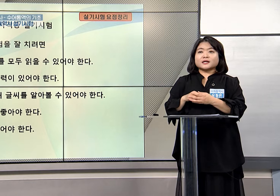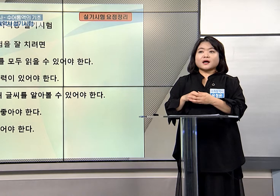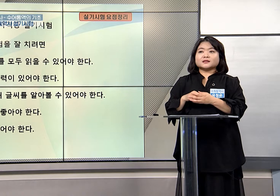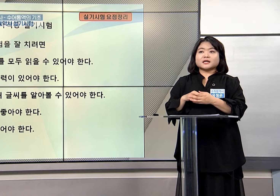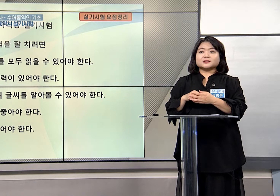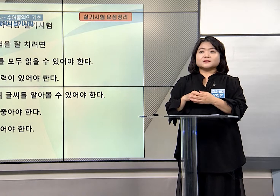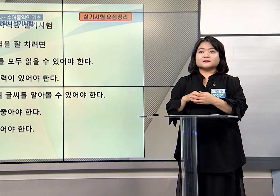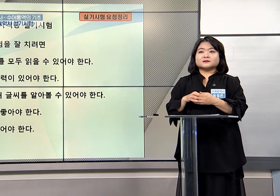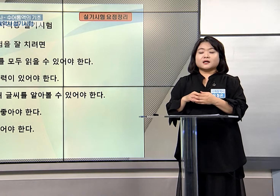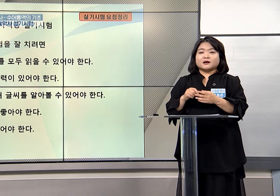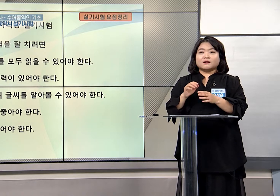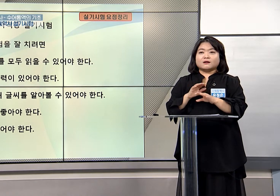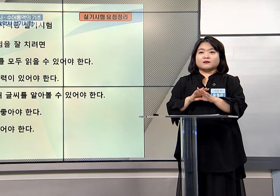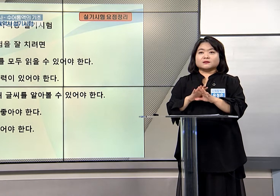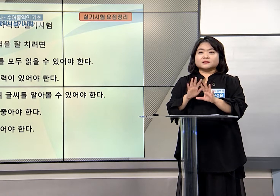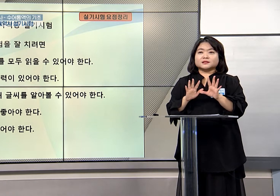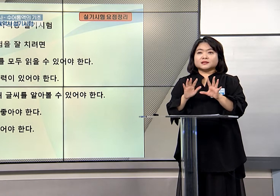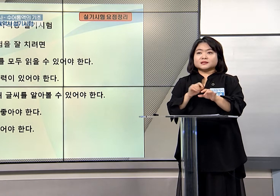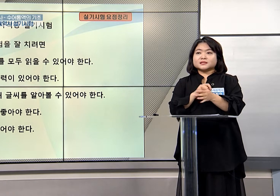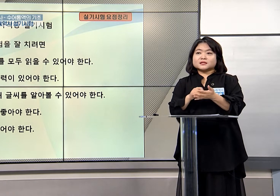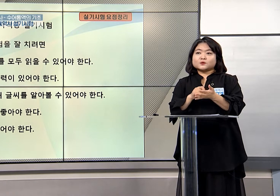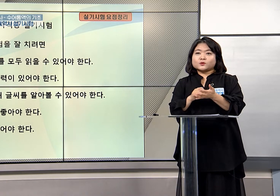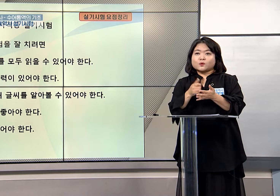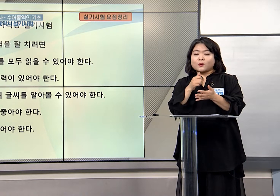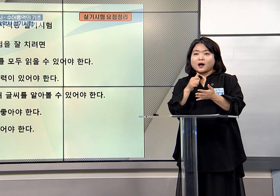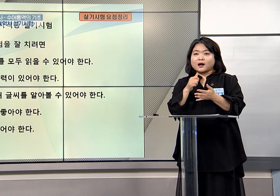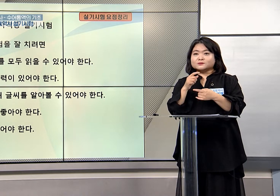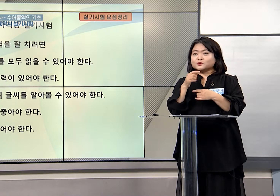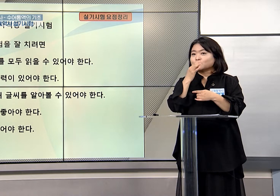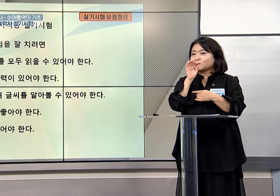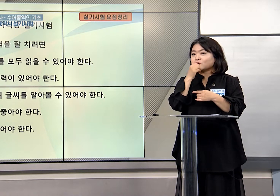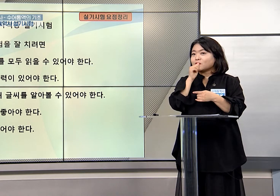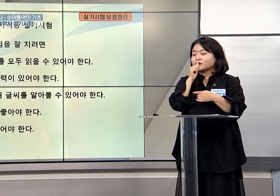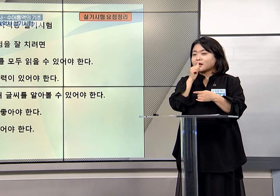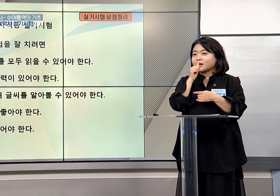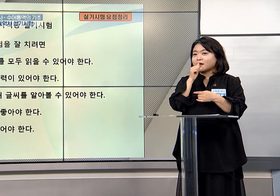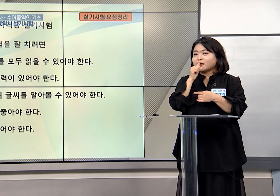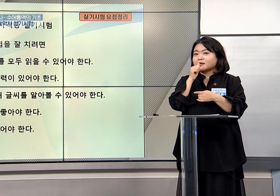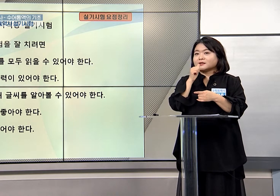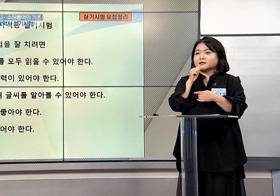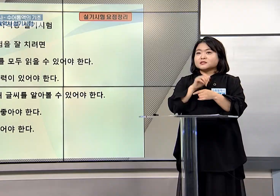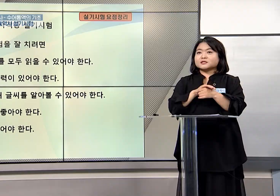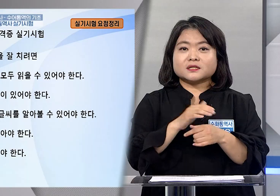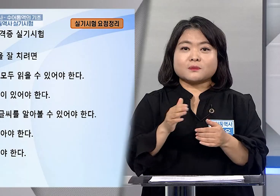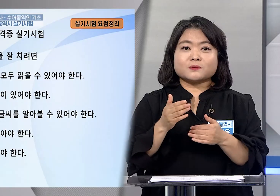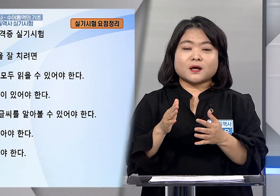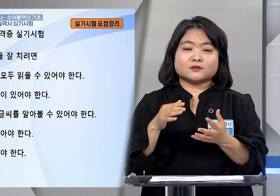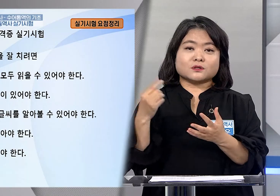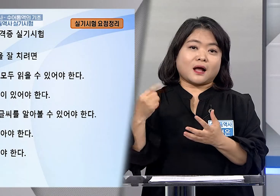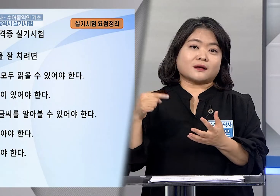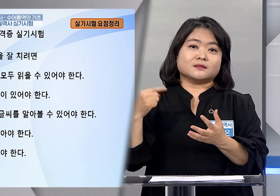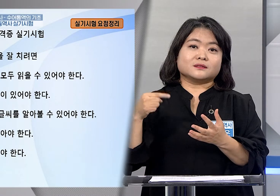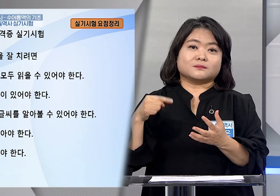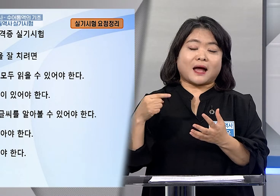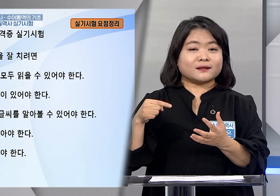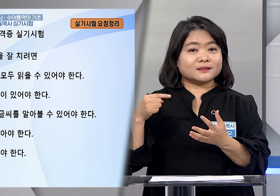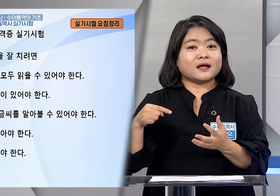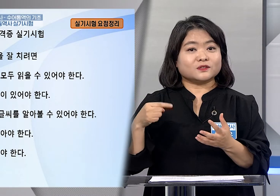제가 사실은 실기 통역과 음성 통역의 이 실기 대비반 강의를 많이